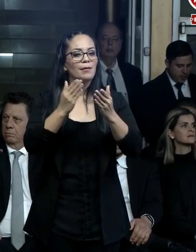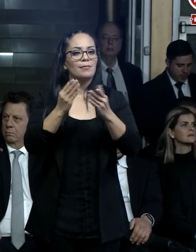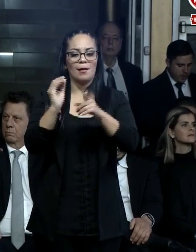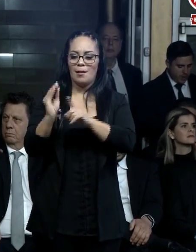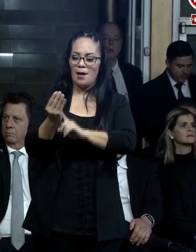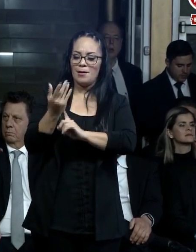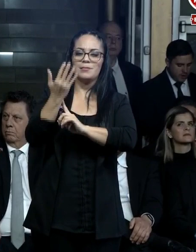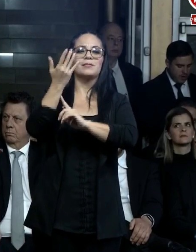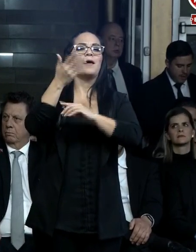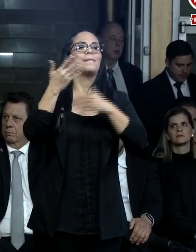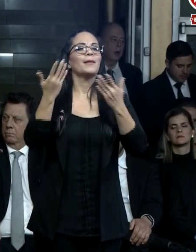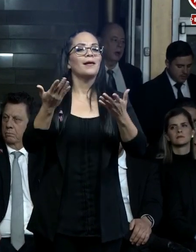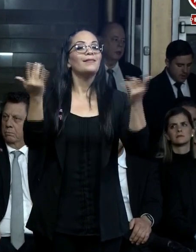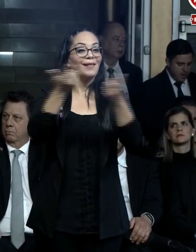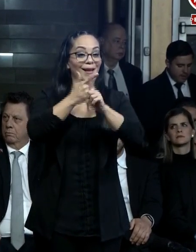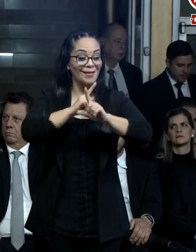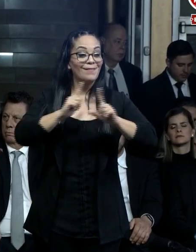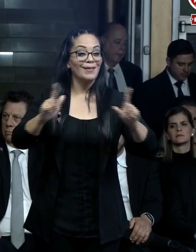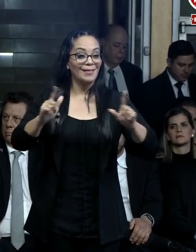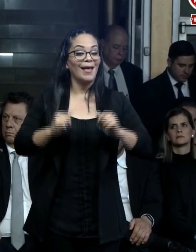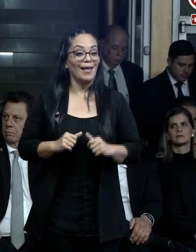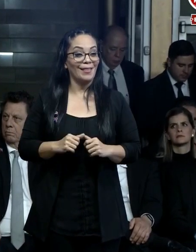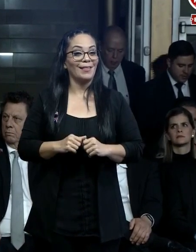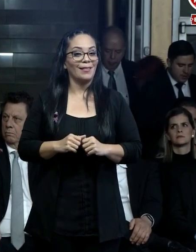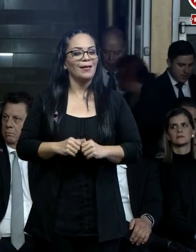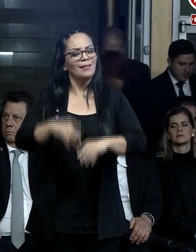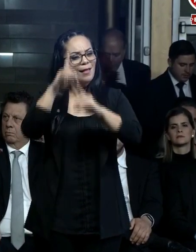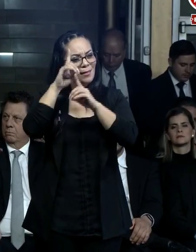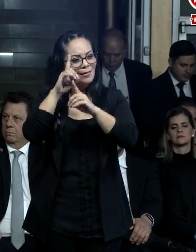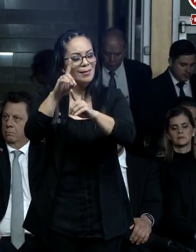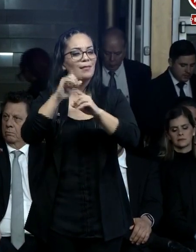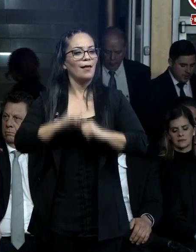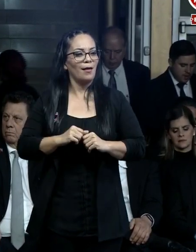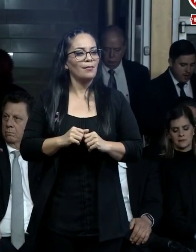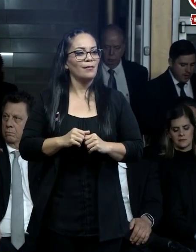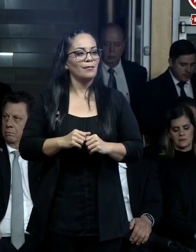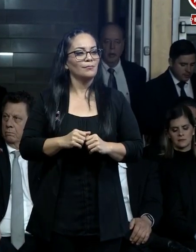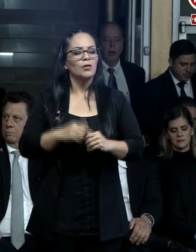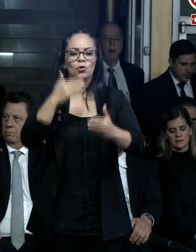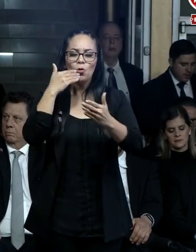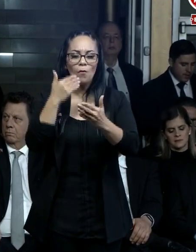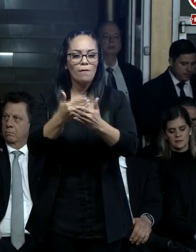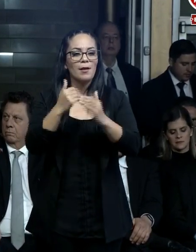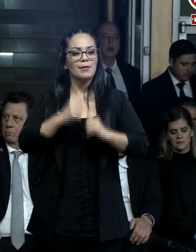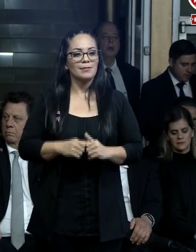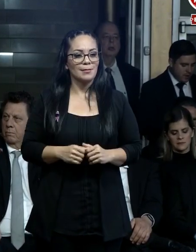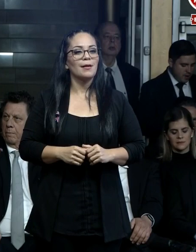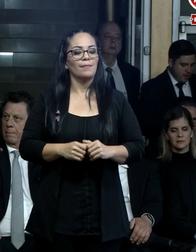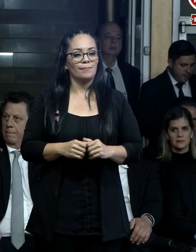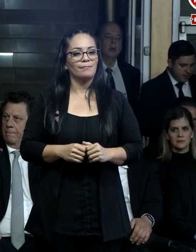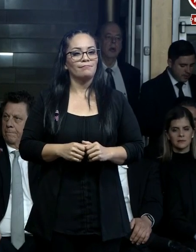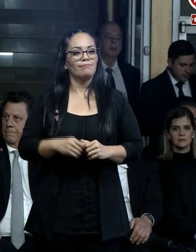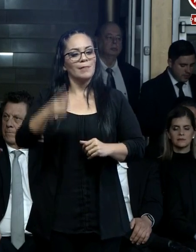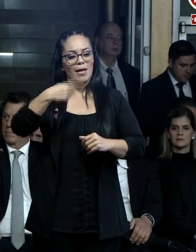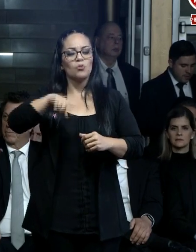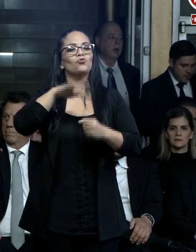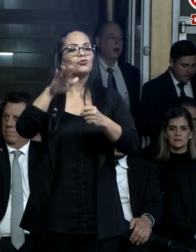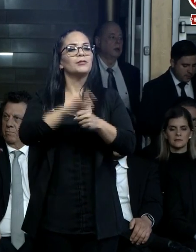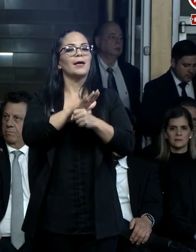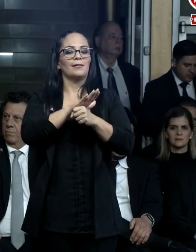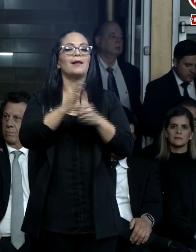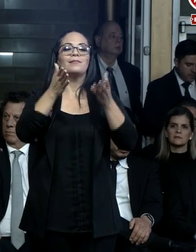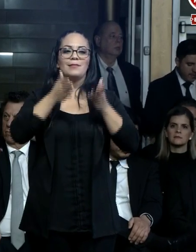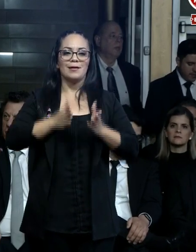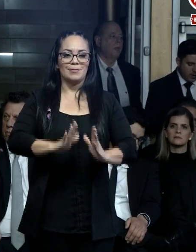llama de la libertad, de la dignidad y de la nobleza que nos llena haber